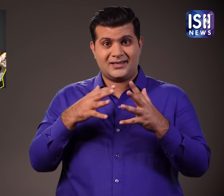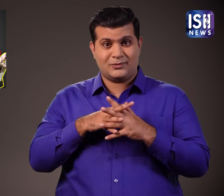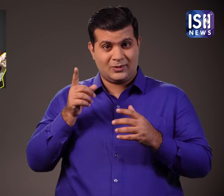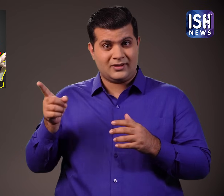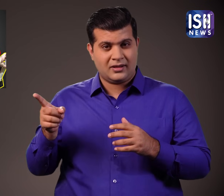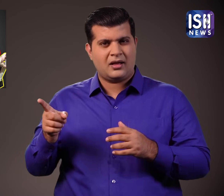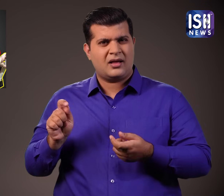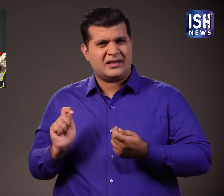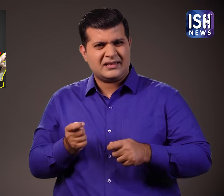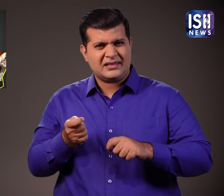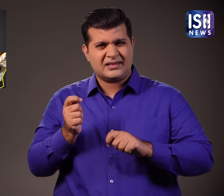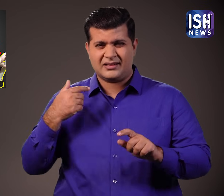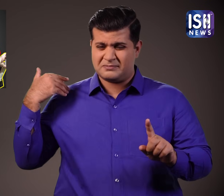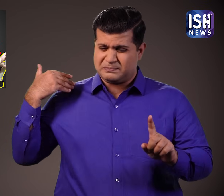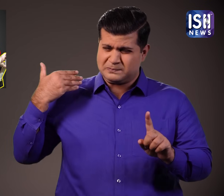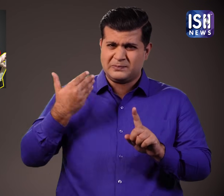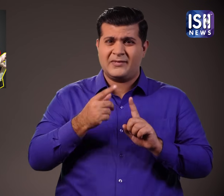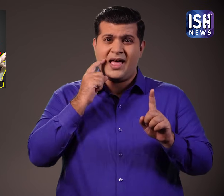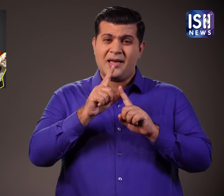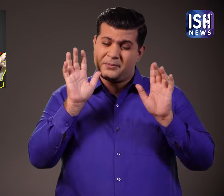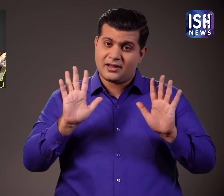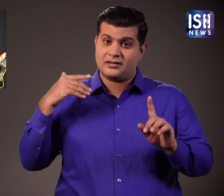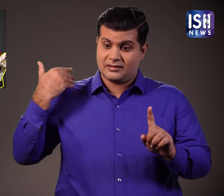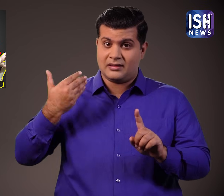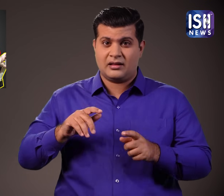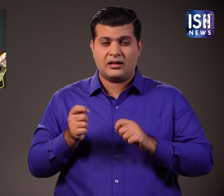रणों के साथ वार्नर S.R.S. के सबसे ज़्यादा रण बनाने वाले खिलाडी है